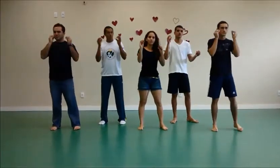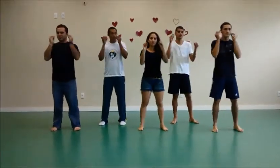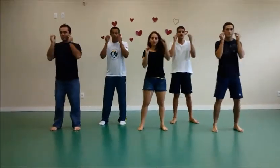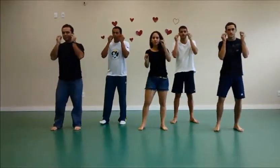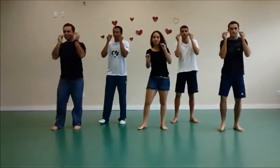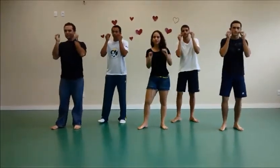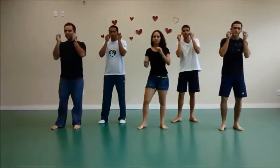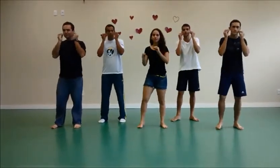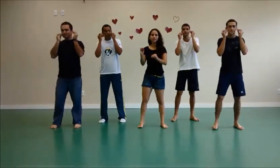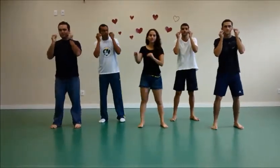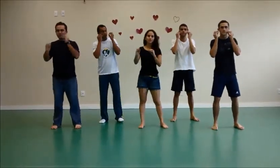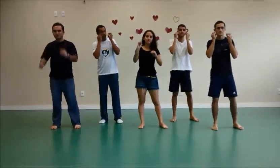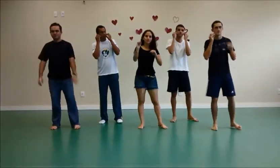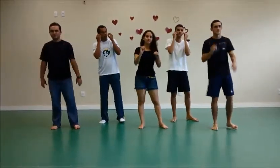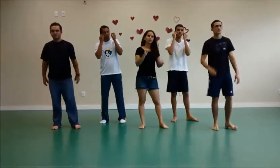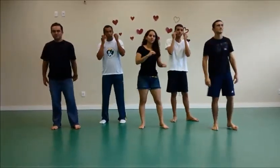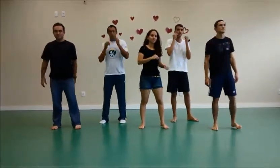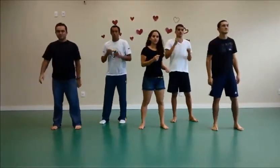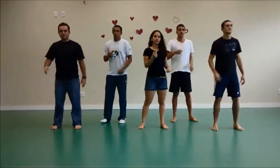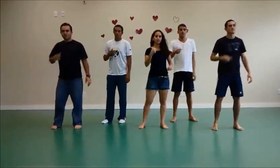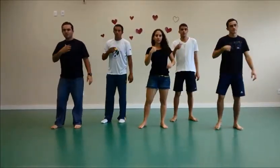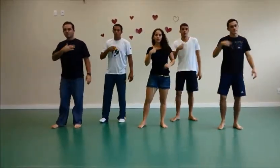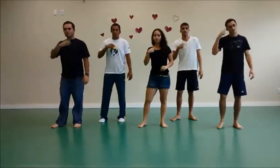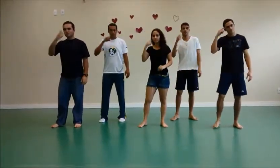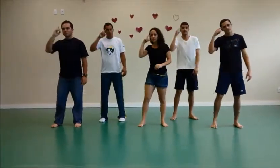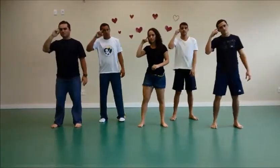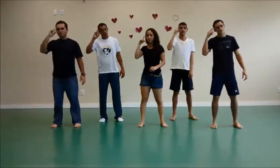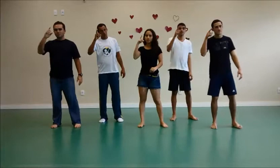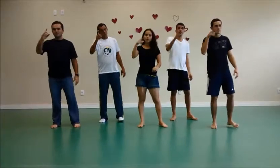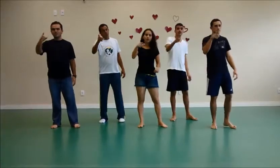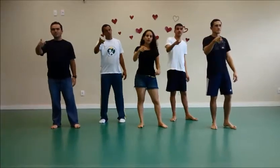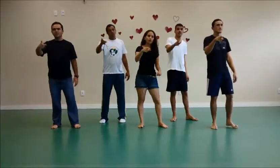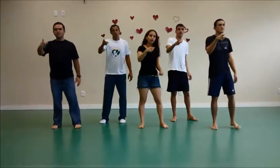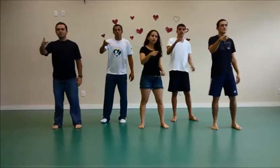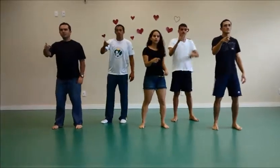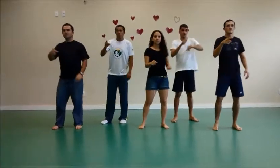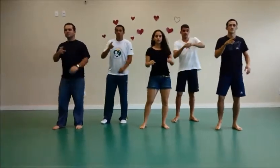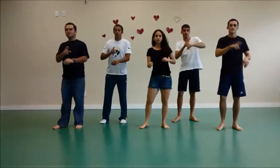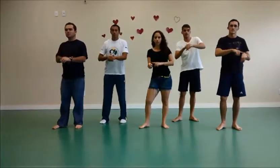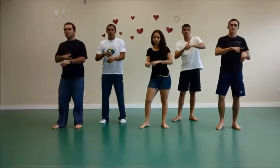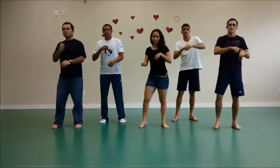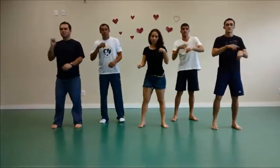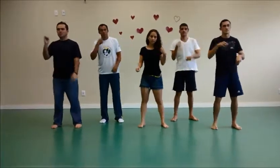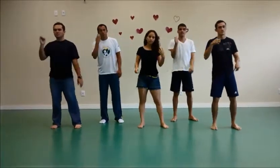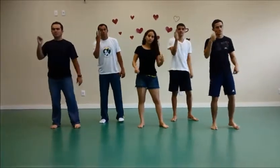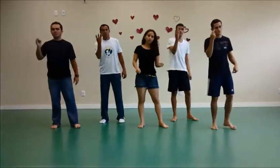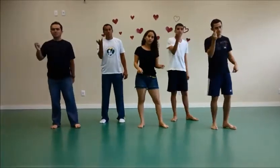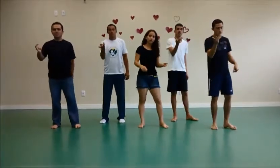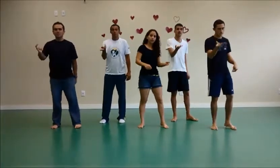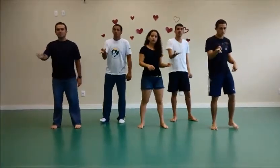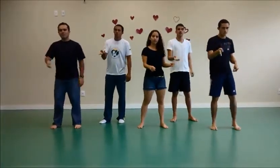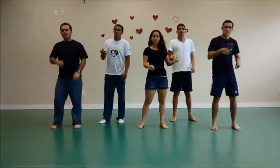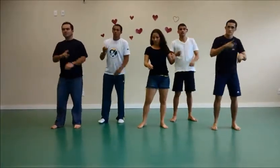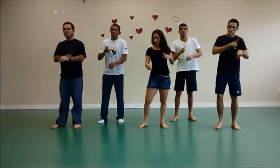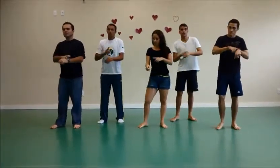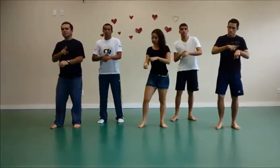de beijos. Eu penso em você desde o amanhecer até